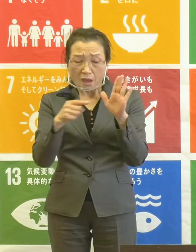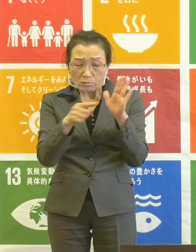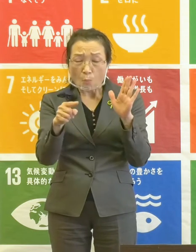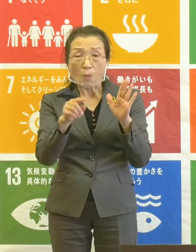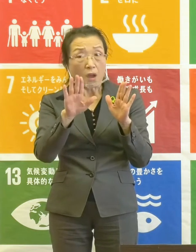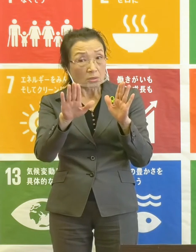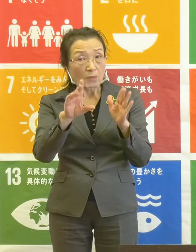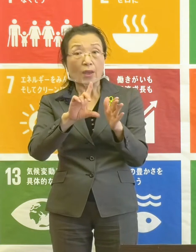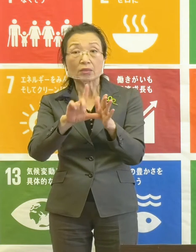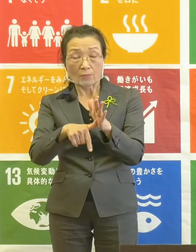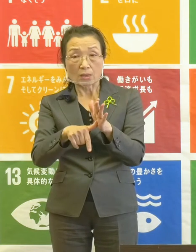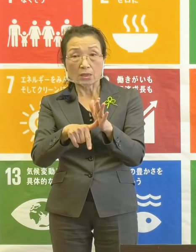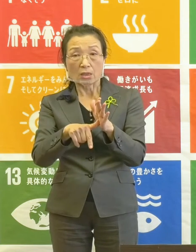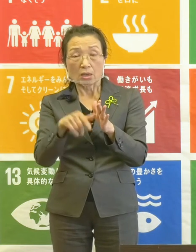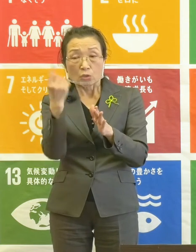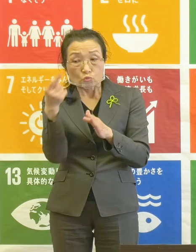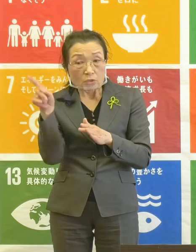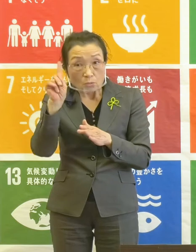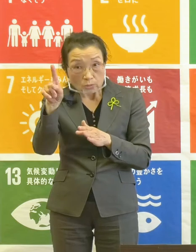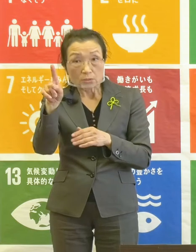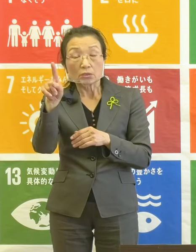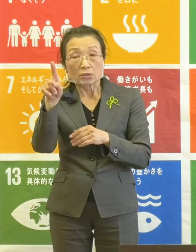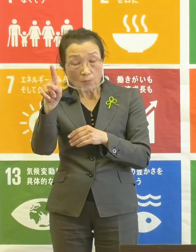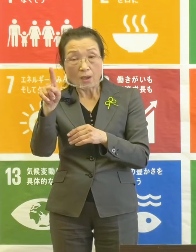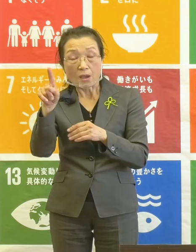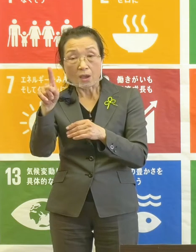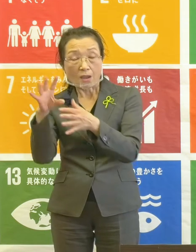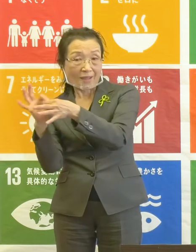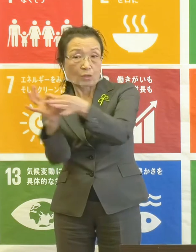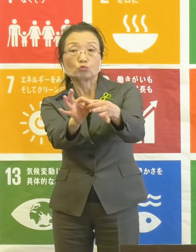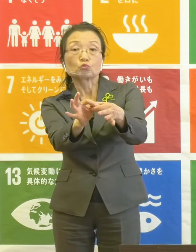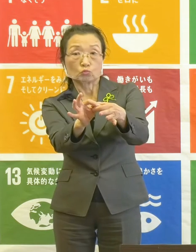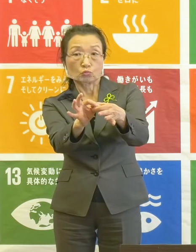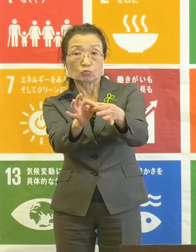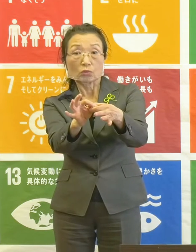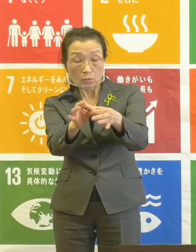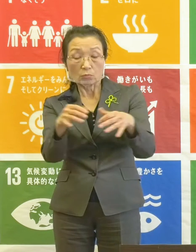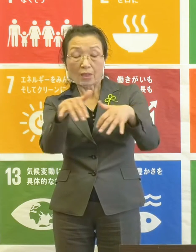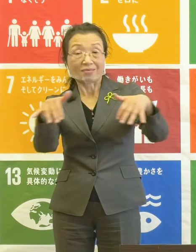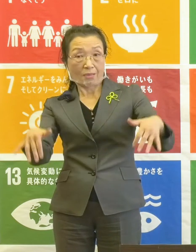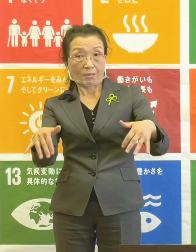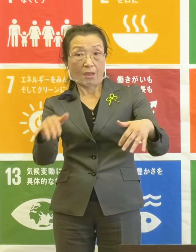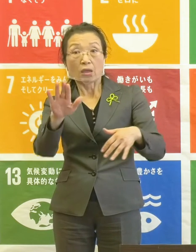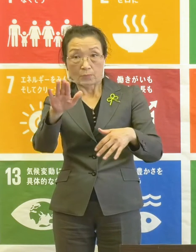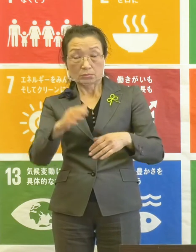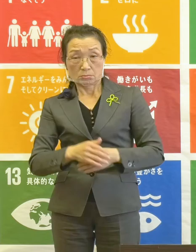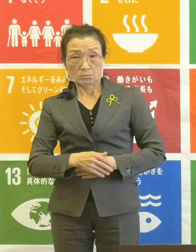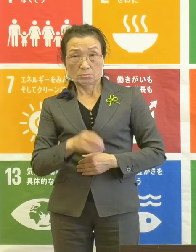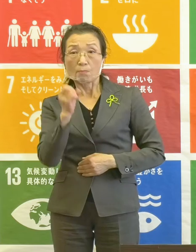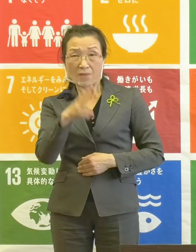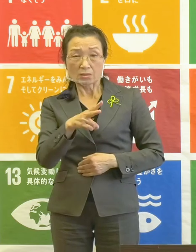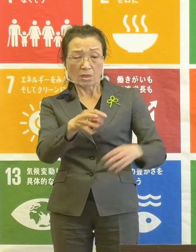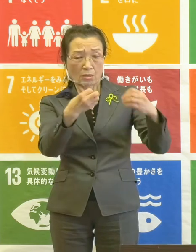合は、翌営業日には連絡がいくような体制を取っておりますが、一方で